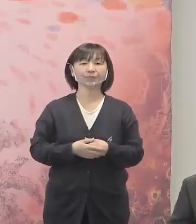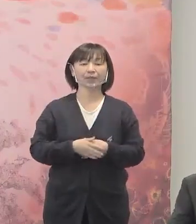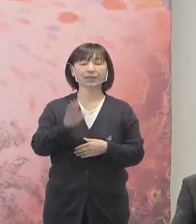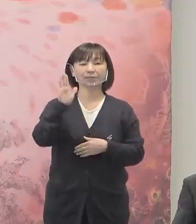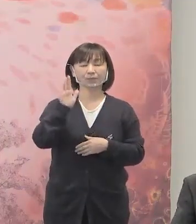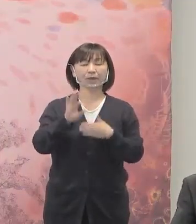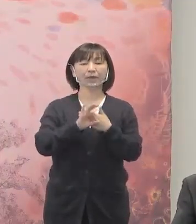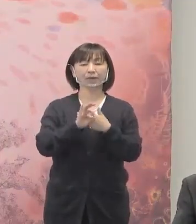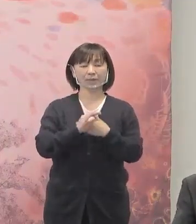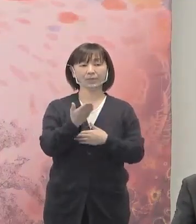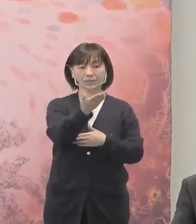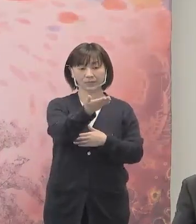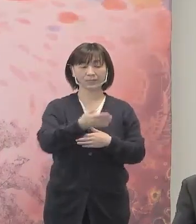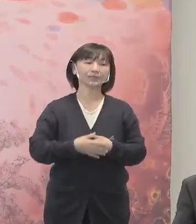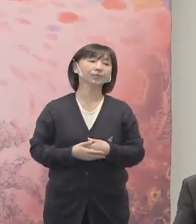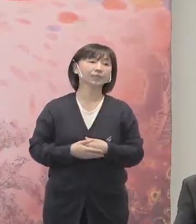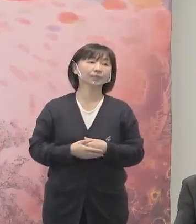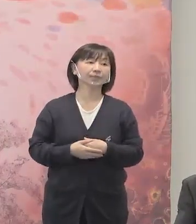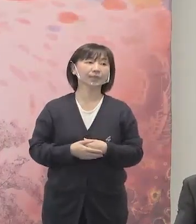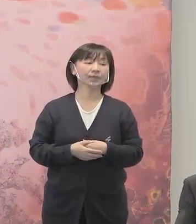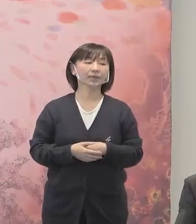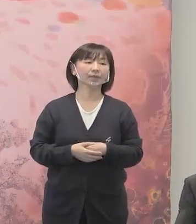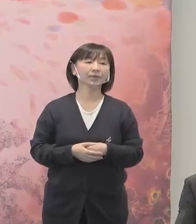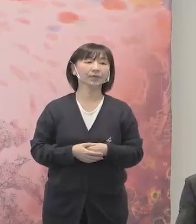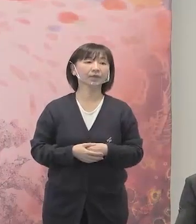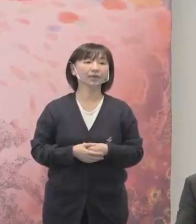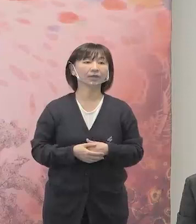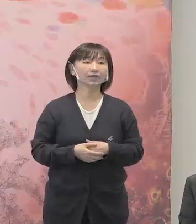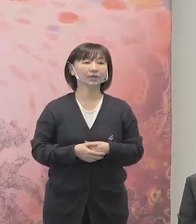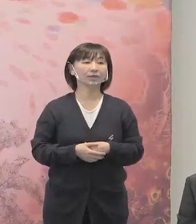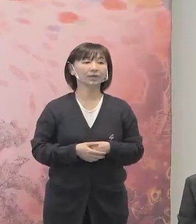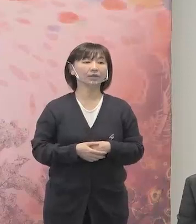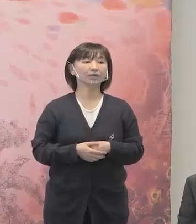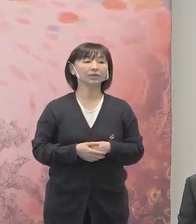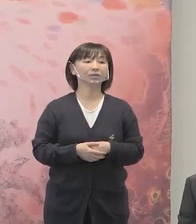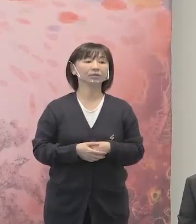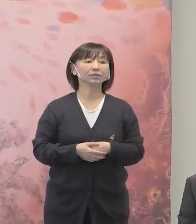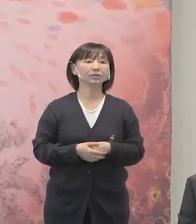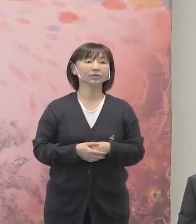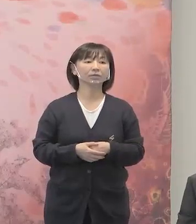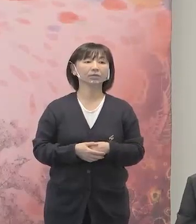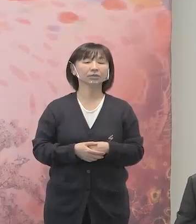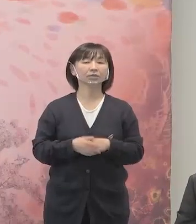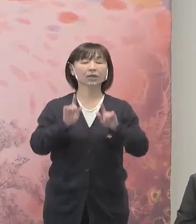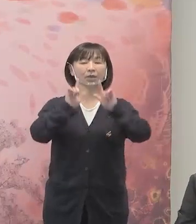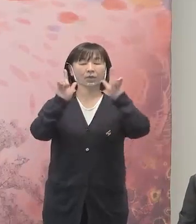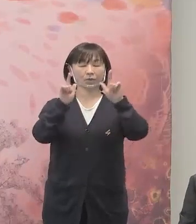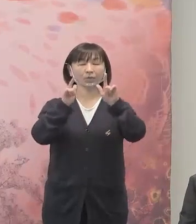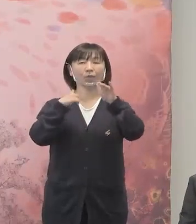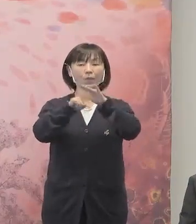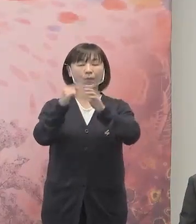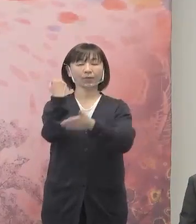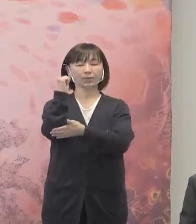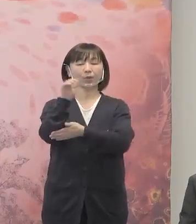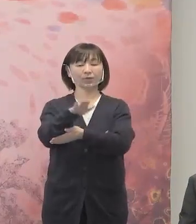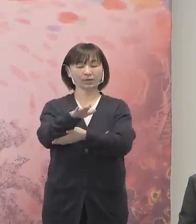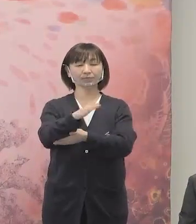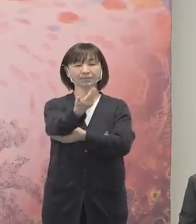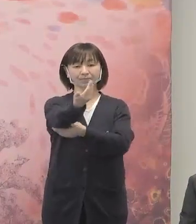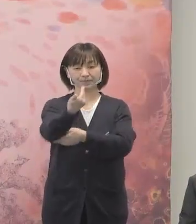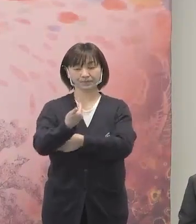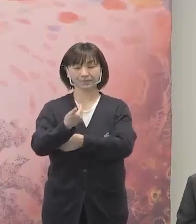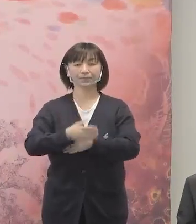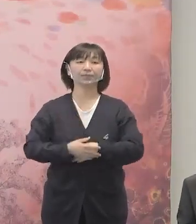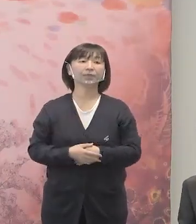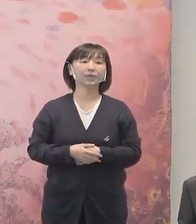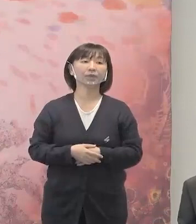ましたらお願いいたします。 はい。 広報日報社の山口です。 はい、 よろしくお願いします。 はい、お願い